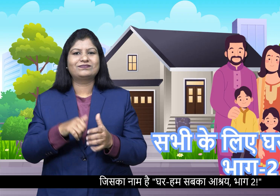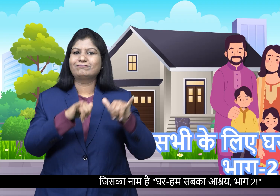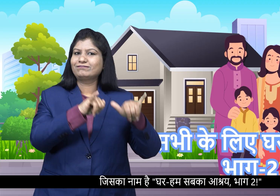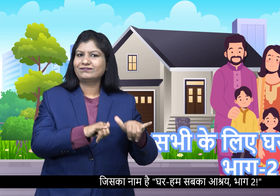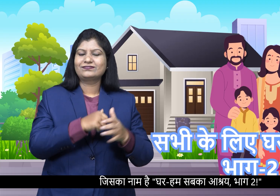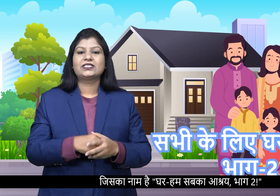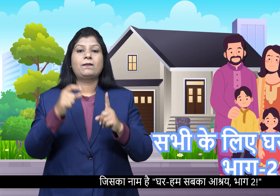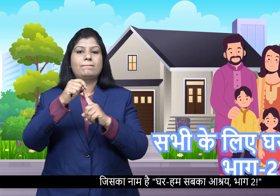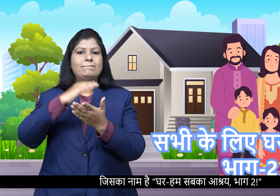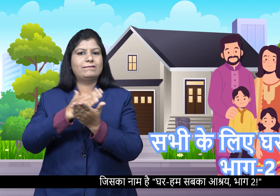2।